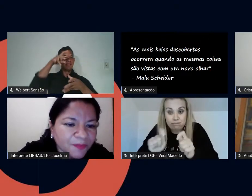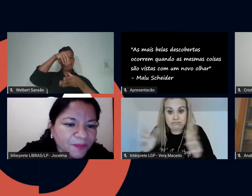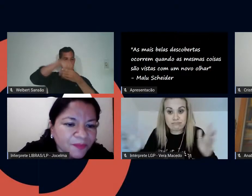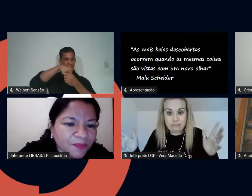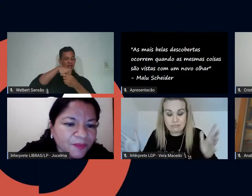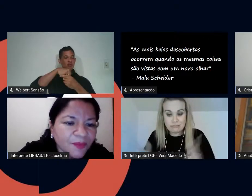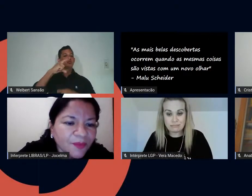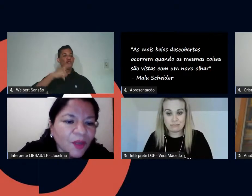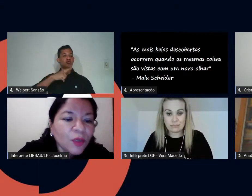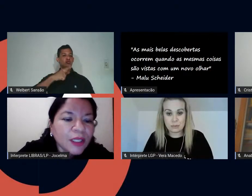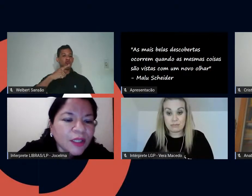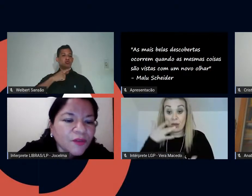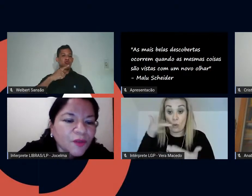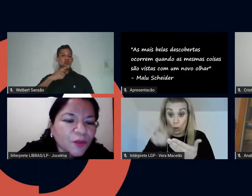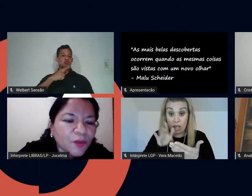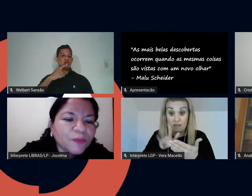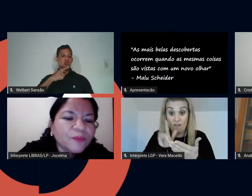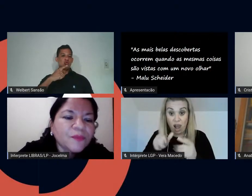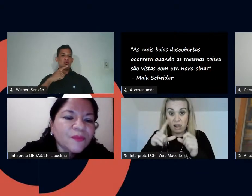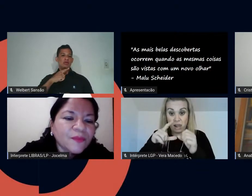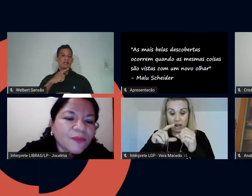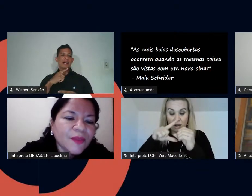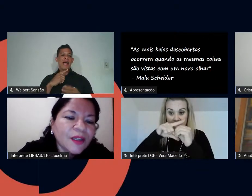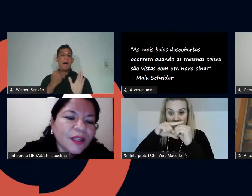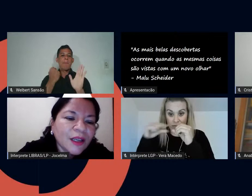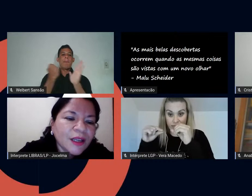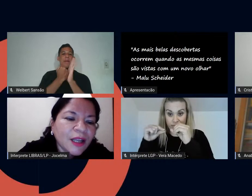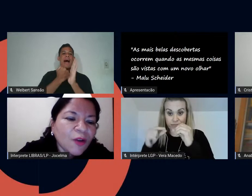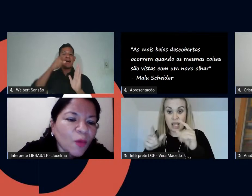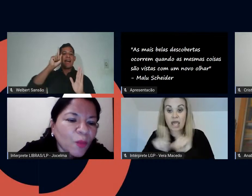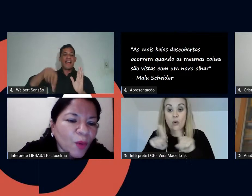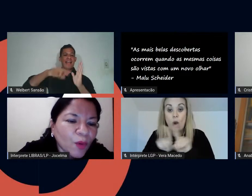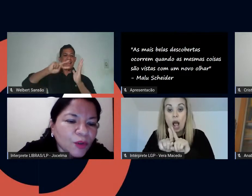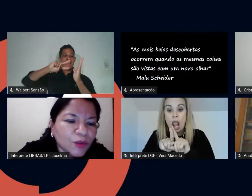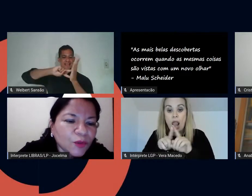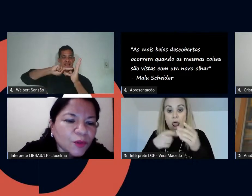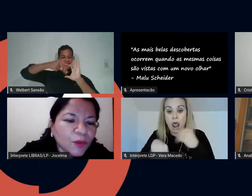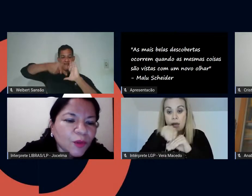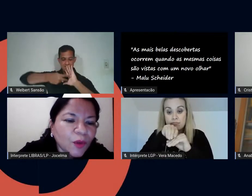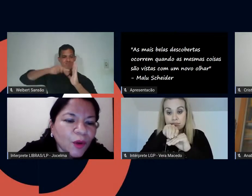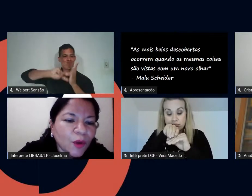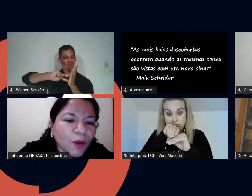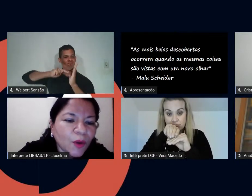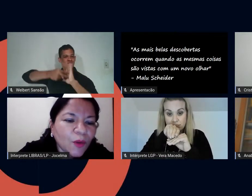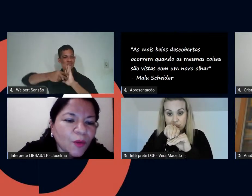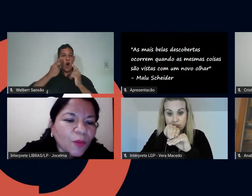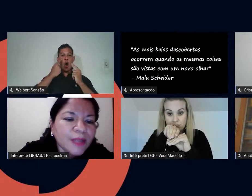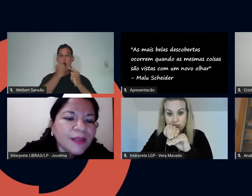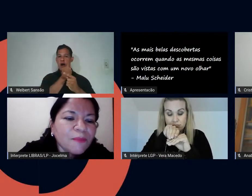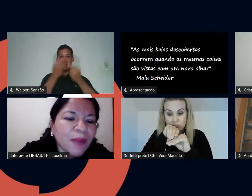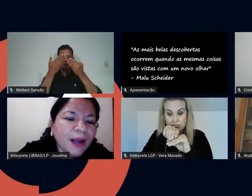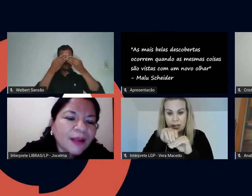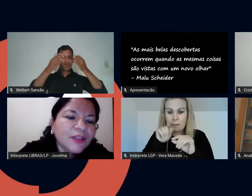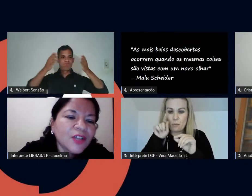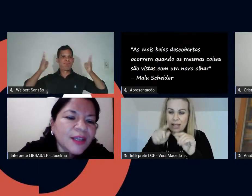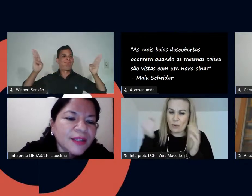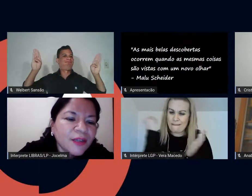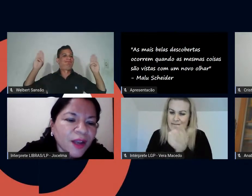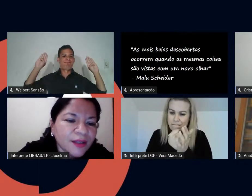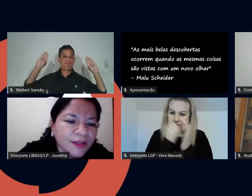anteriormente. O livro ele é composto por essa marca